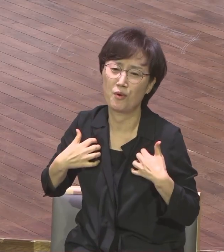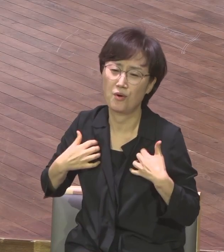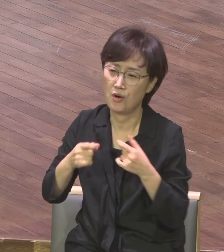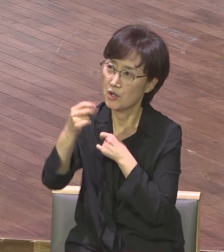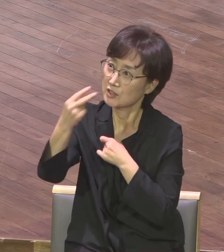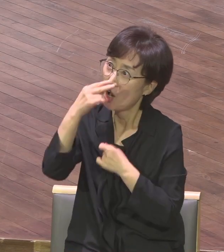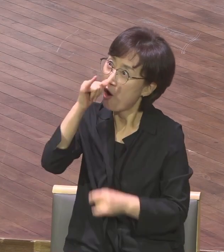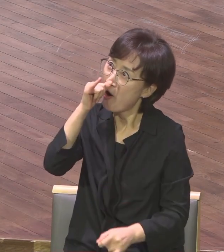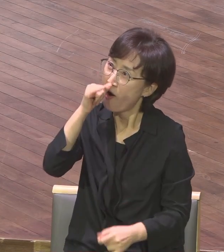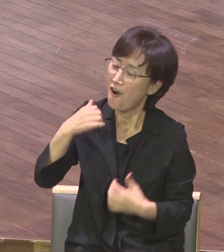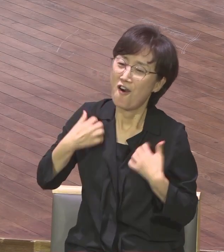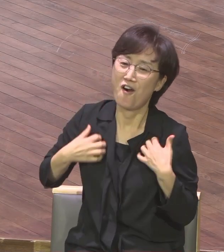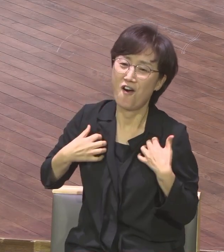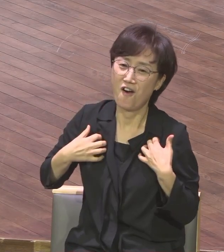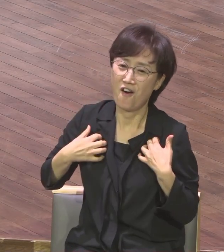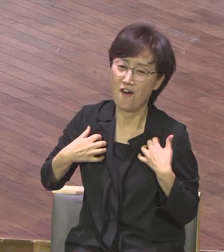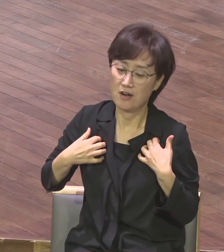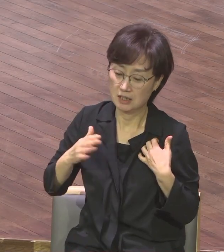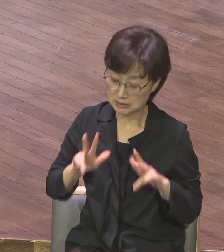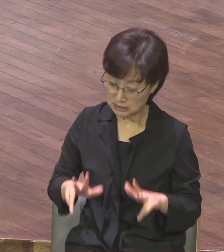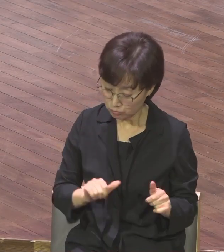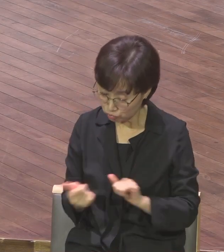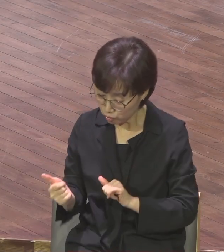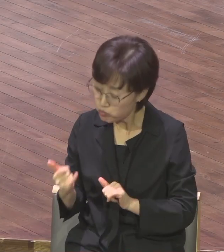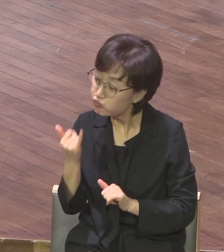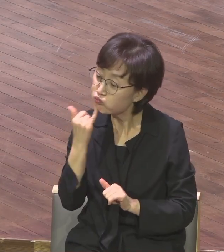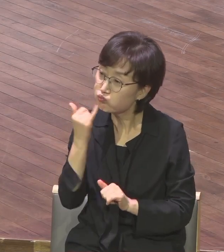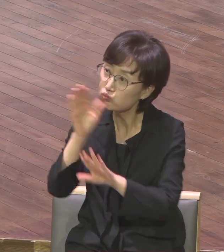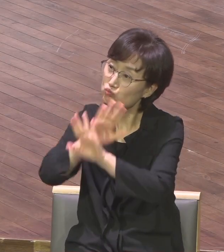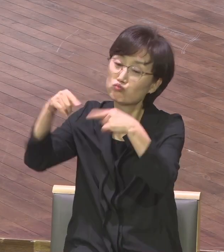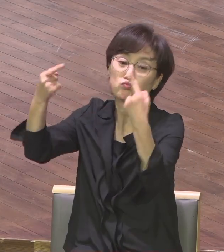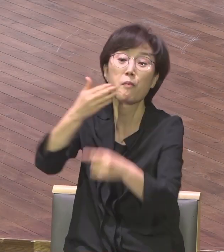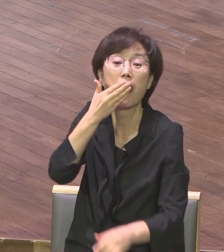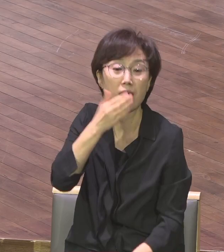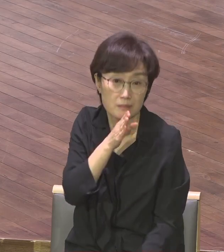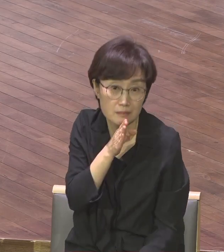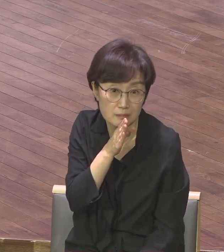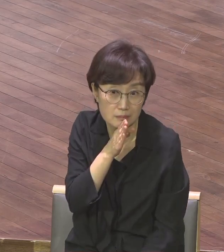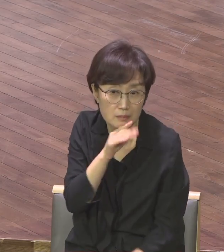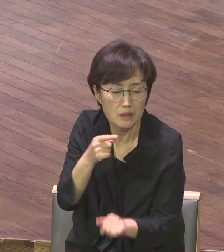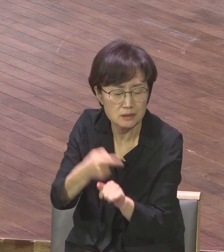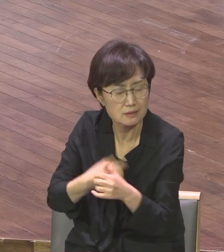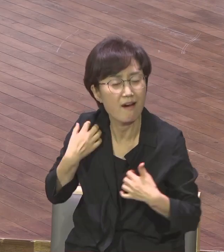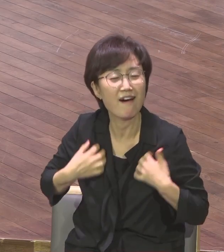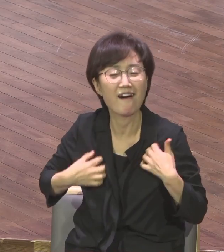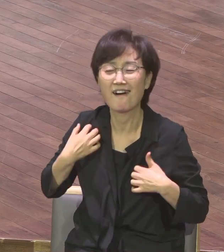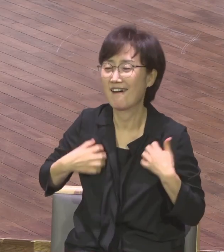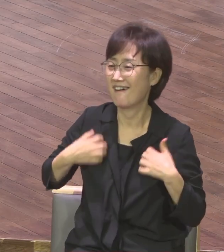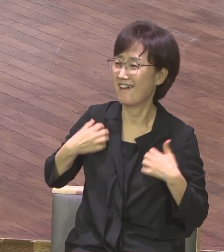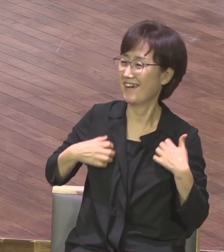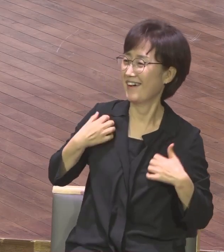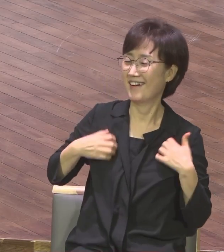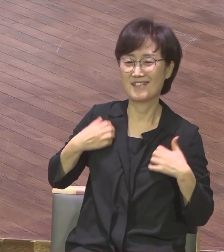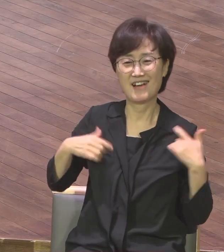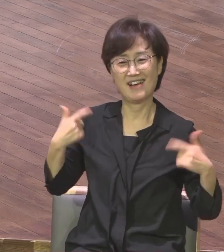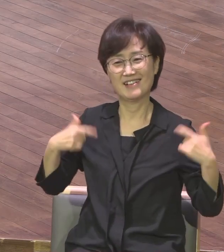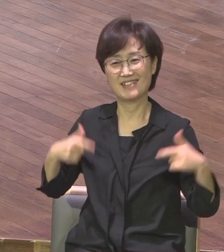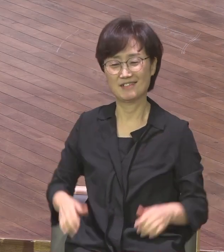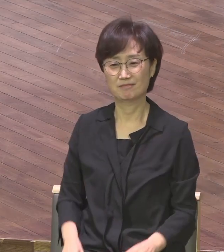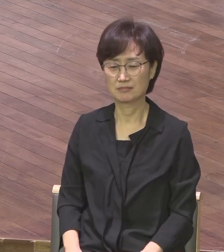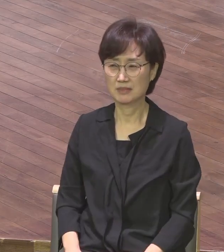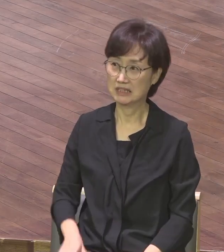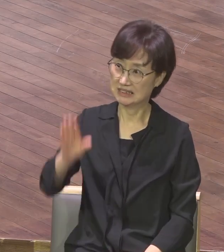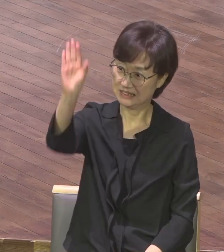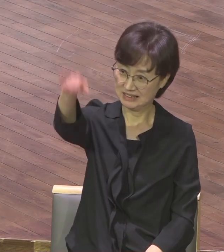않았냐? 너 죽으면 천국 아니냐? 그러니까 항상 기쁘게 살아라. 아이고, 목사님 어떻게